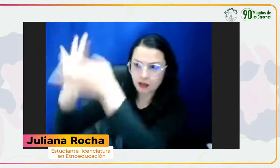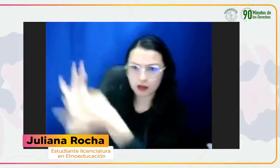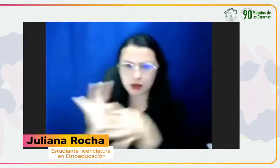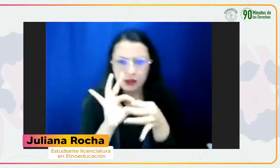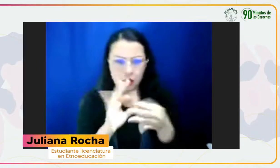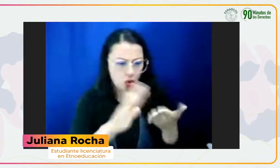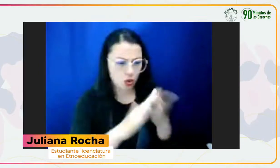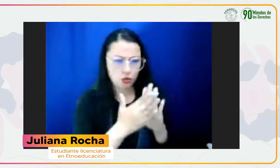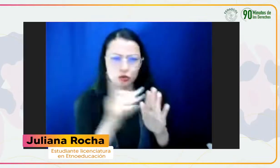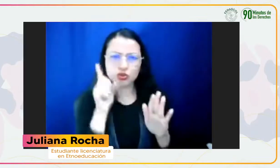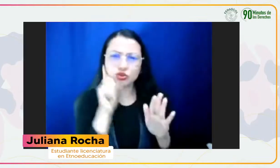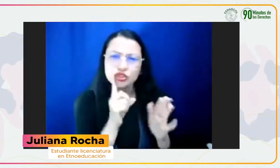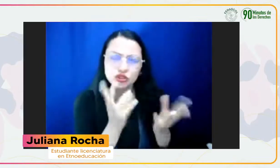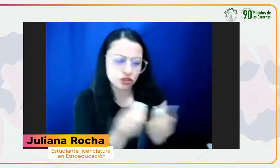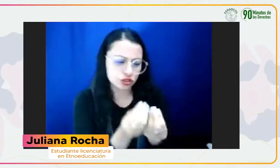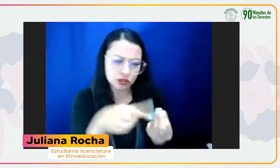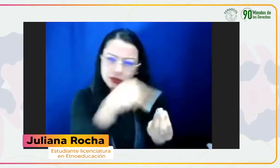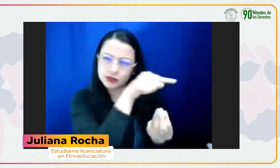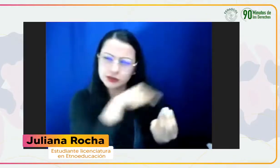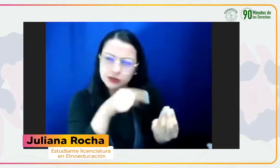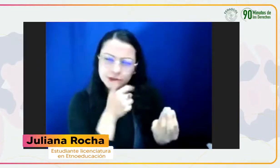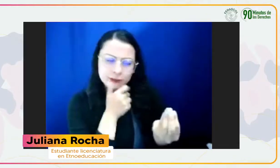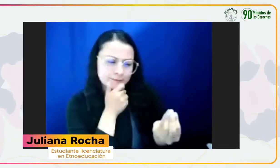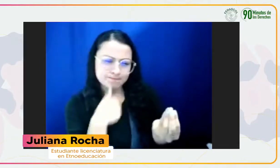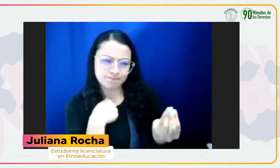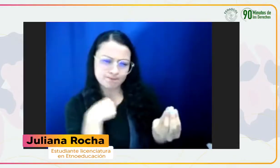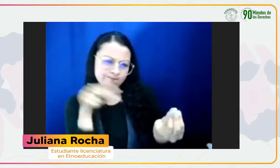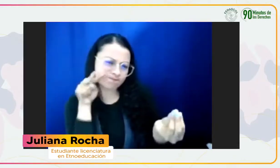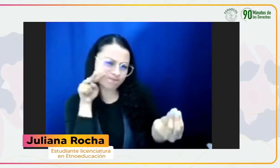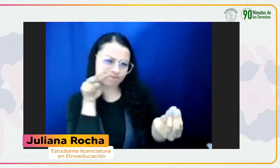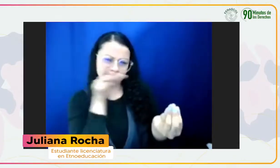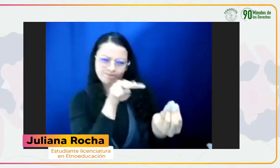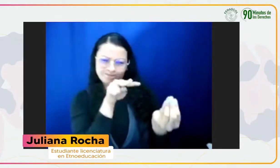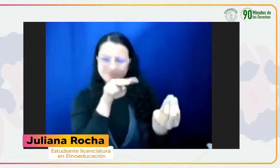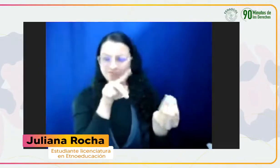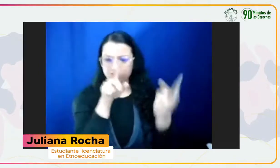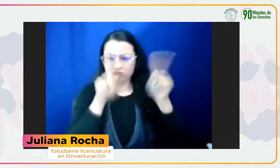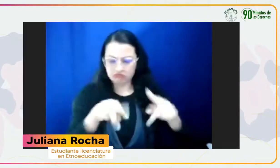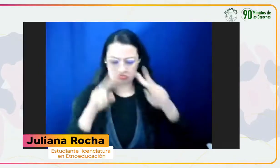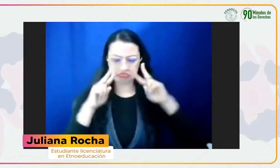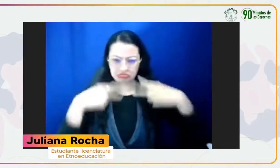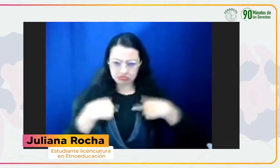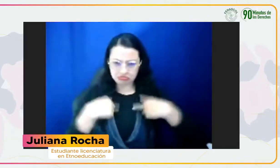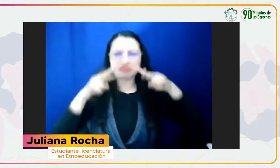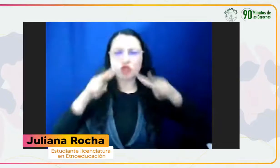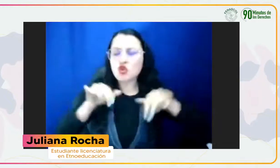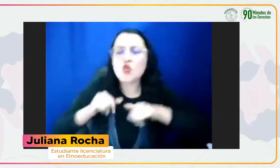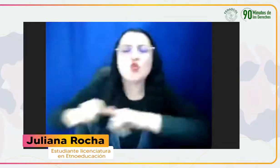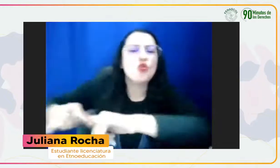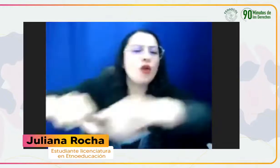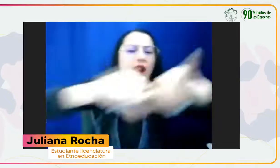de condiciones, lo dice la ley. Entonces la comunidad sorda, viendo a las mujeres, la comunidad sorda, viéndome a mí,